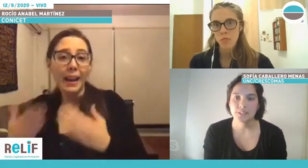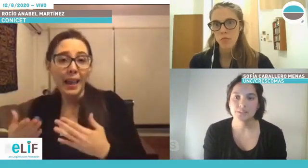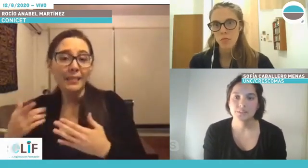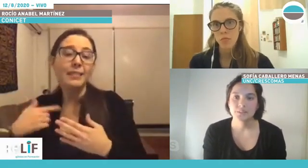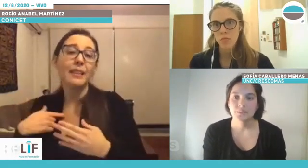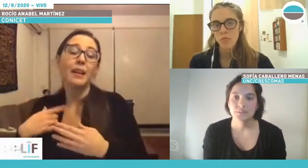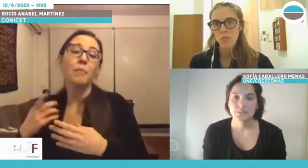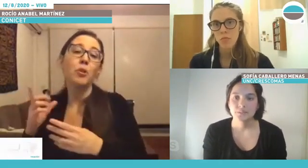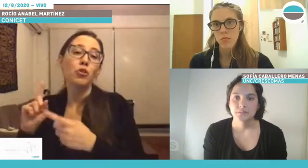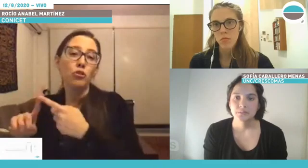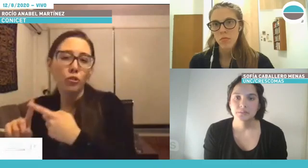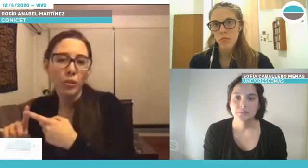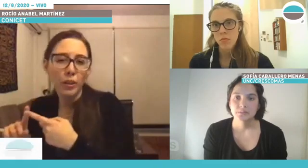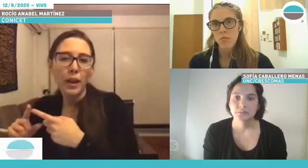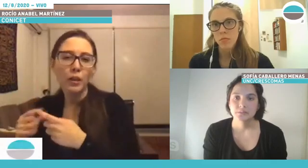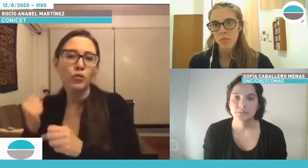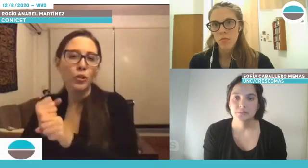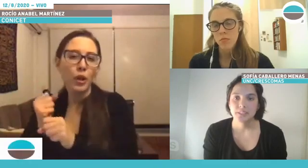Entonces,